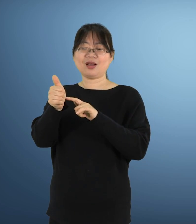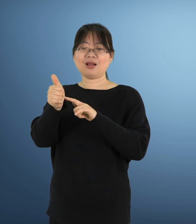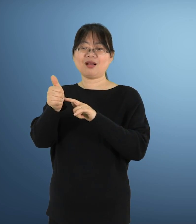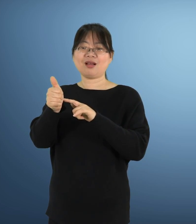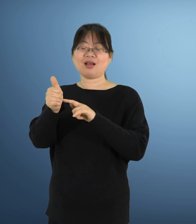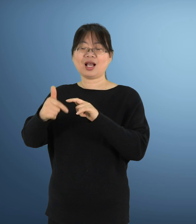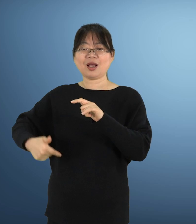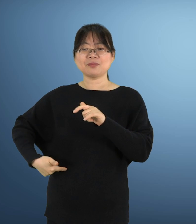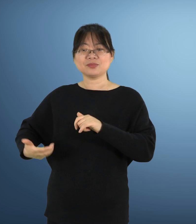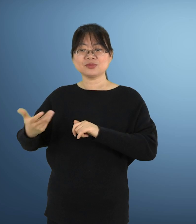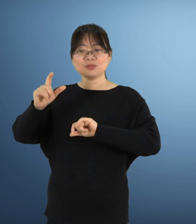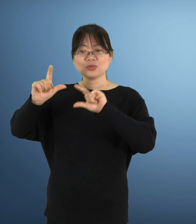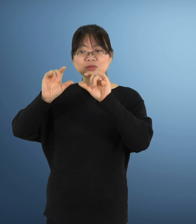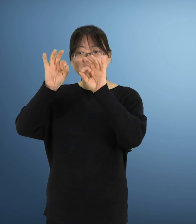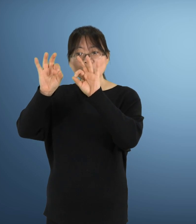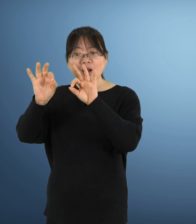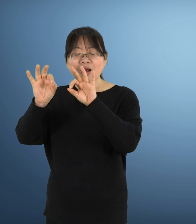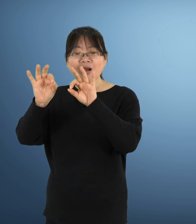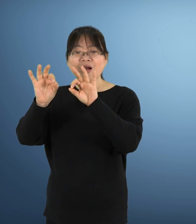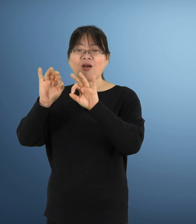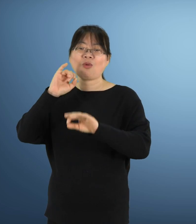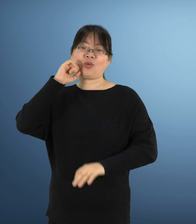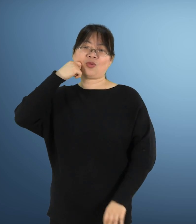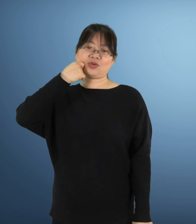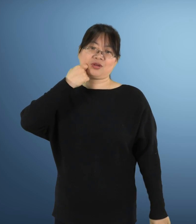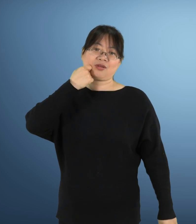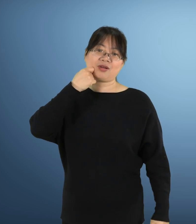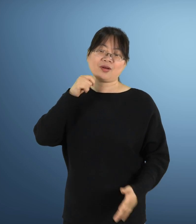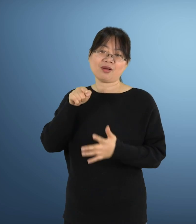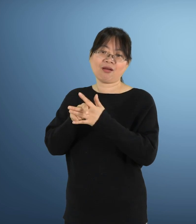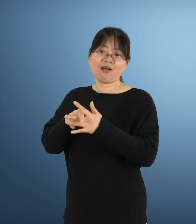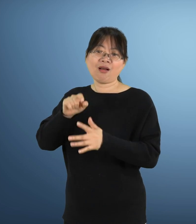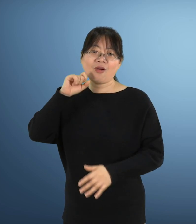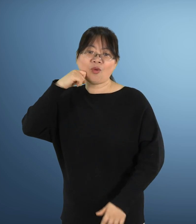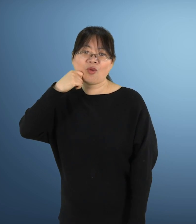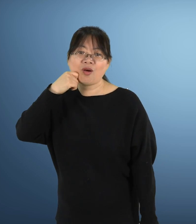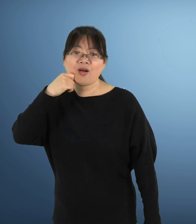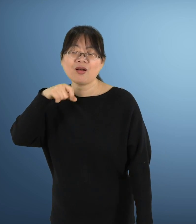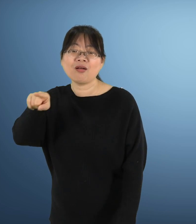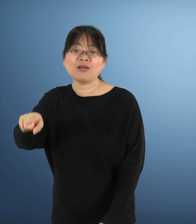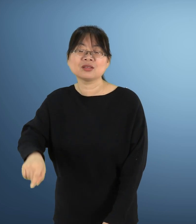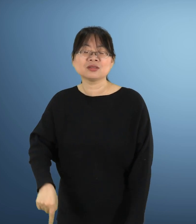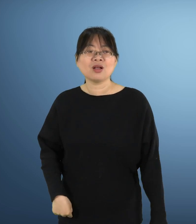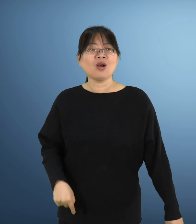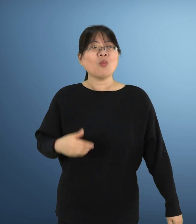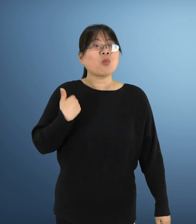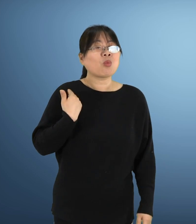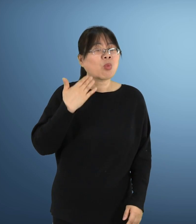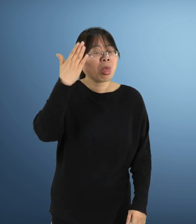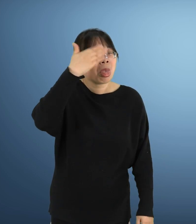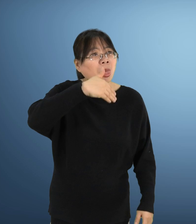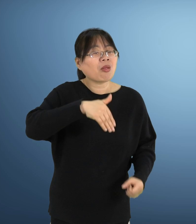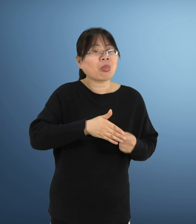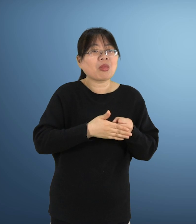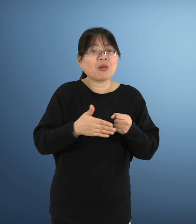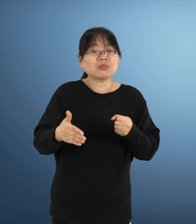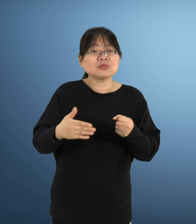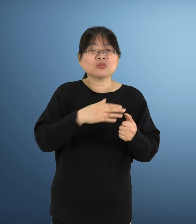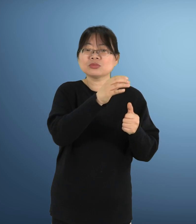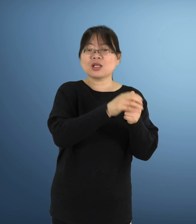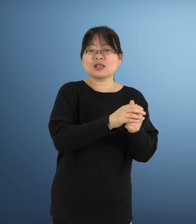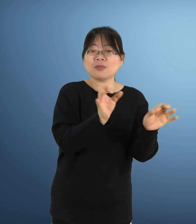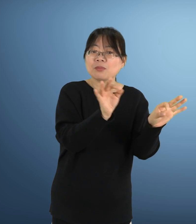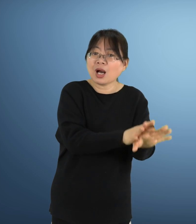없죠. 그건 우린 모른다고 해서 책임이 사라지는 걸까요? 그렇지 않다는 데 문제가 있는 거예요.